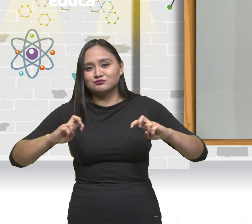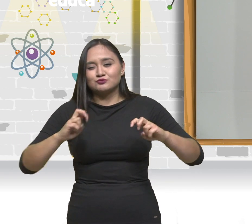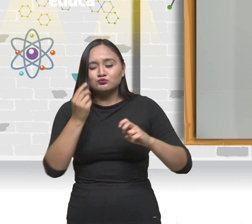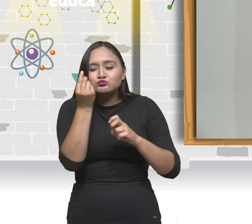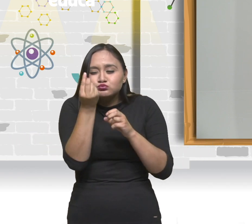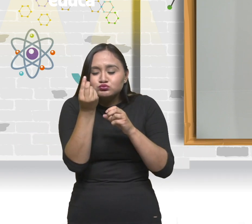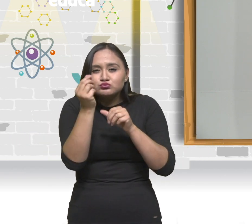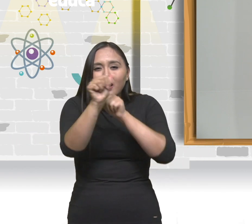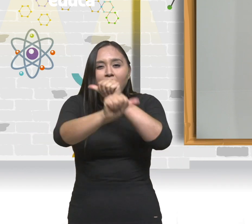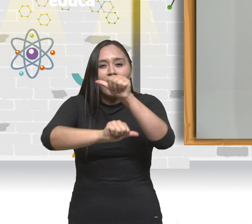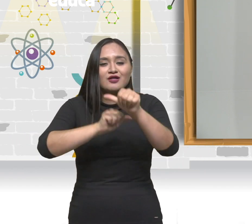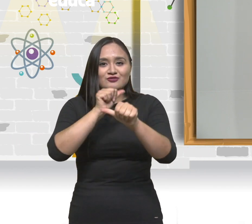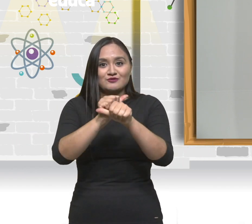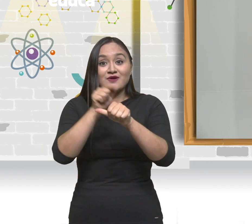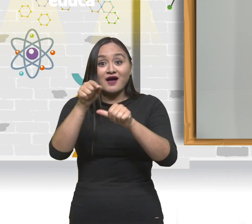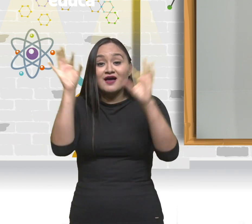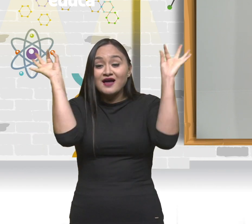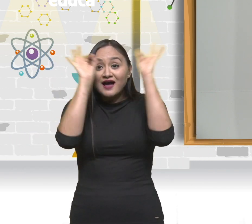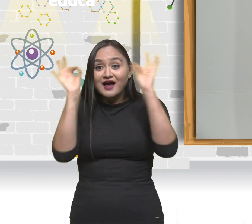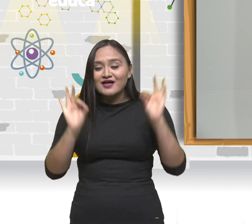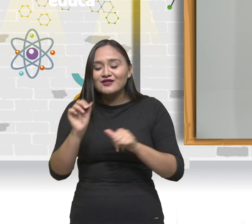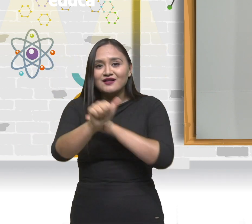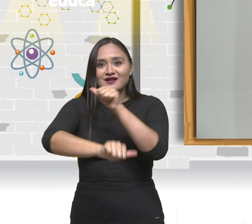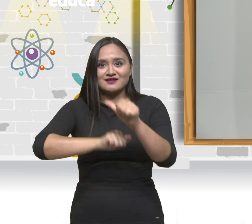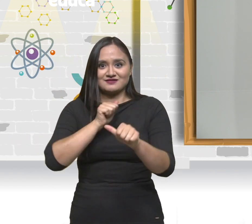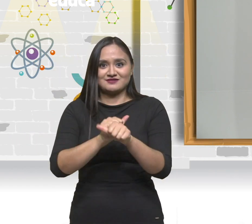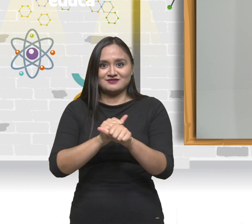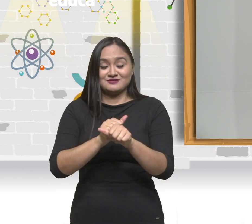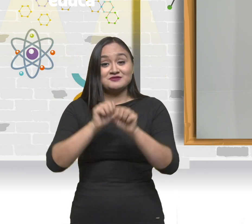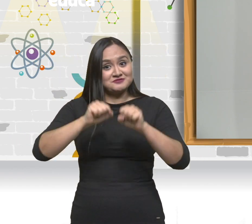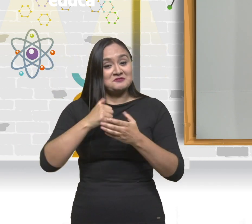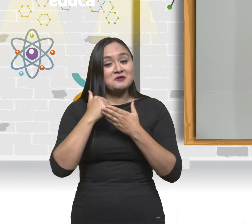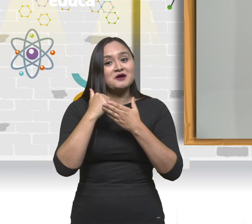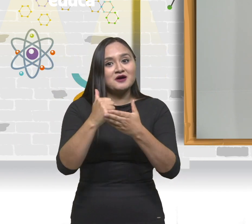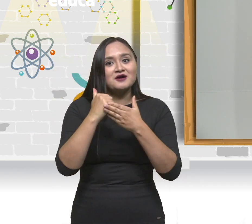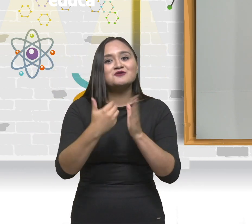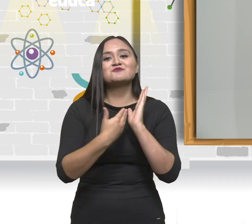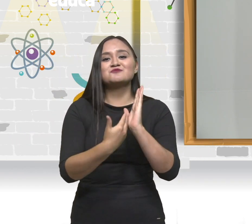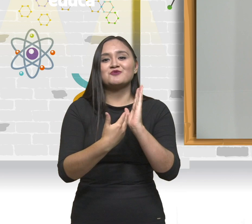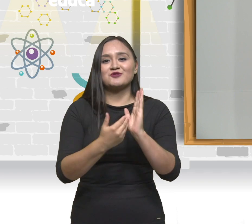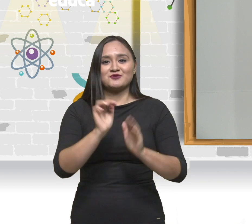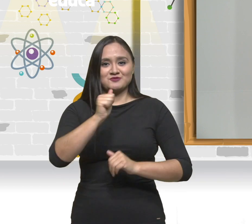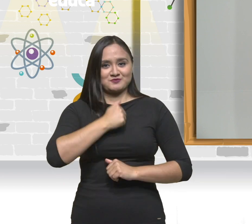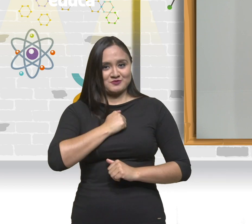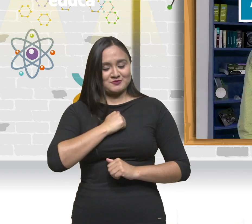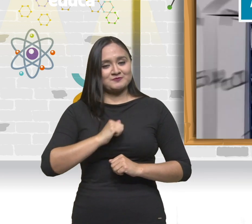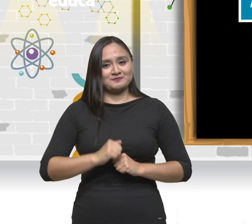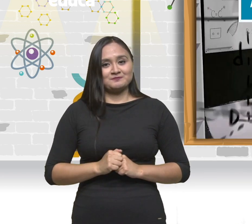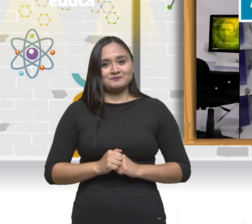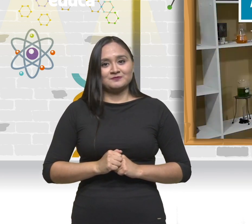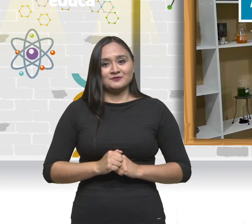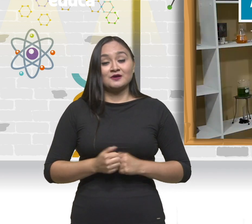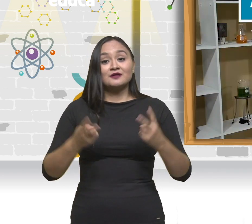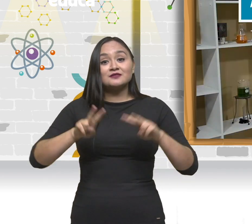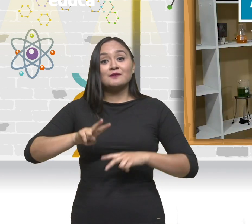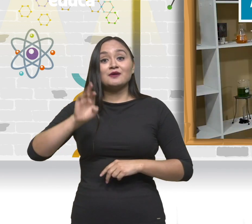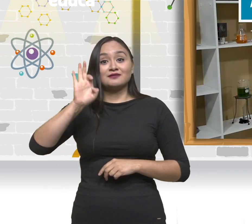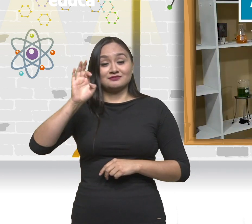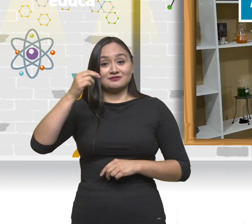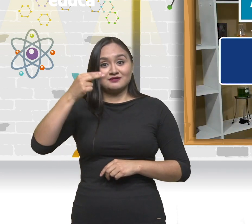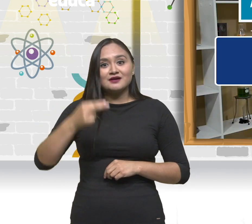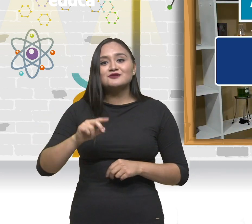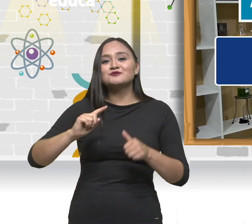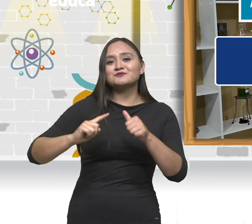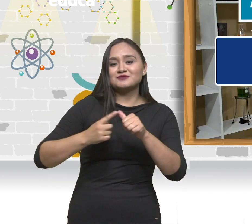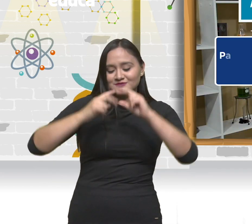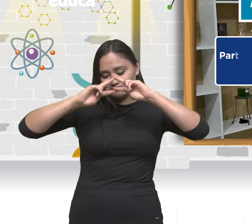y consideró por primera vez en su modelo la carga eléctrica del átomo, lo que ayudó a desarrollar su modelo atómico. Que Thomson descubrió